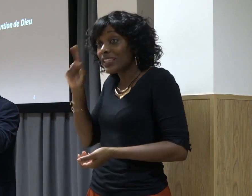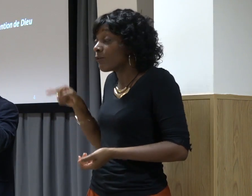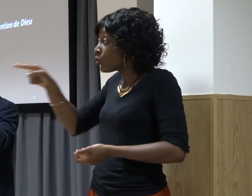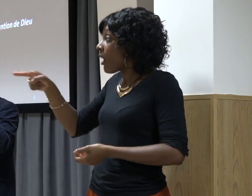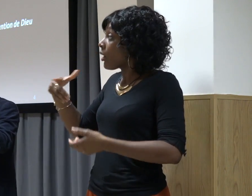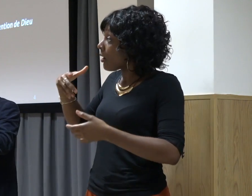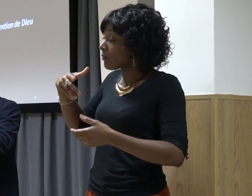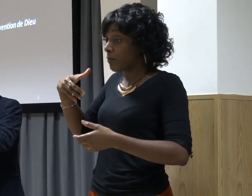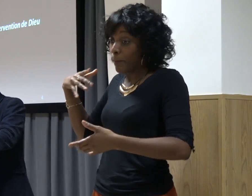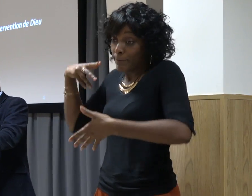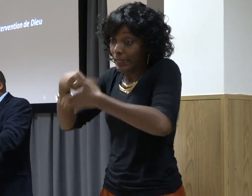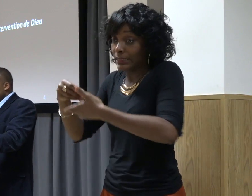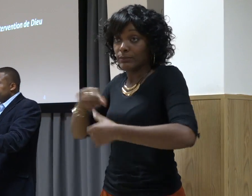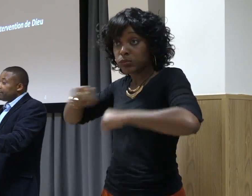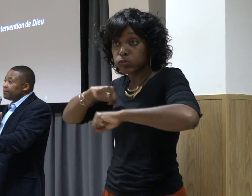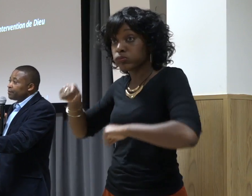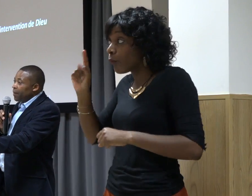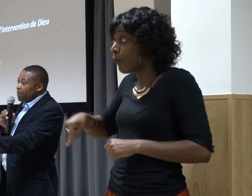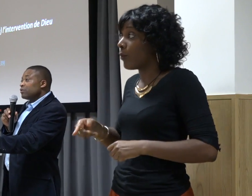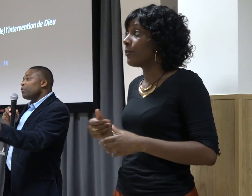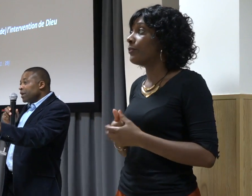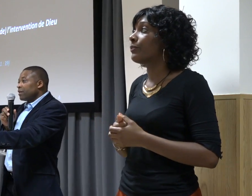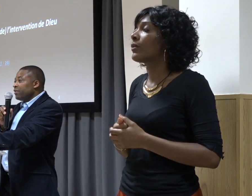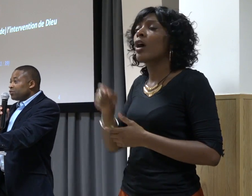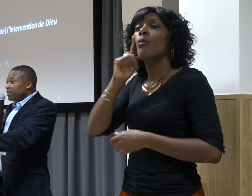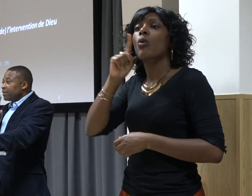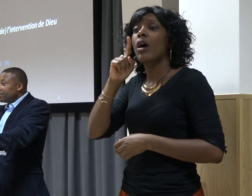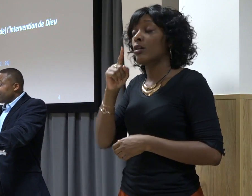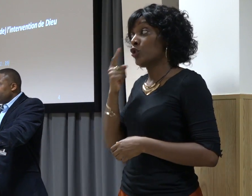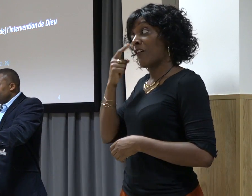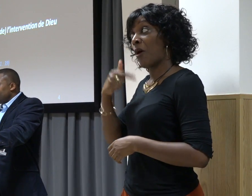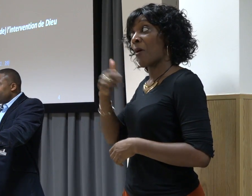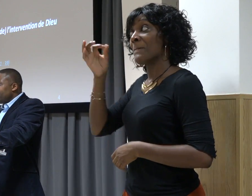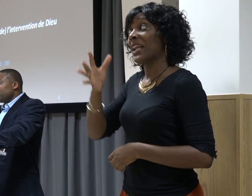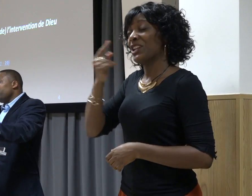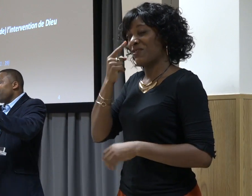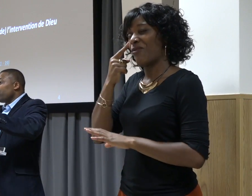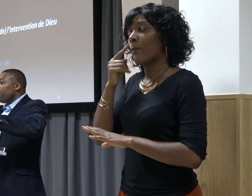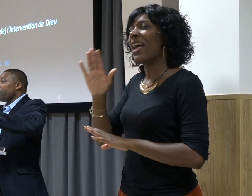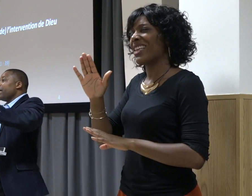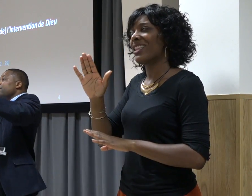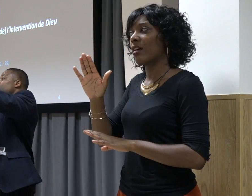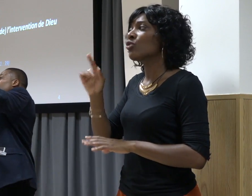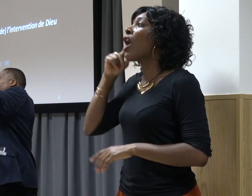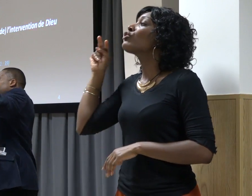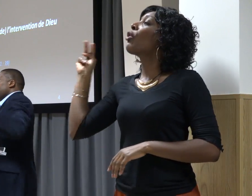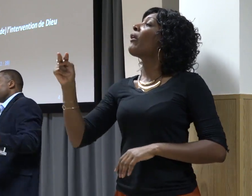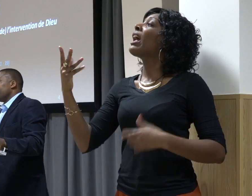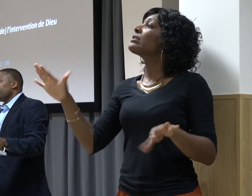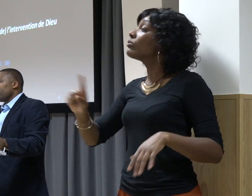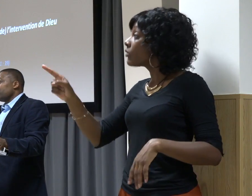acteurs de ce qui va se passer. Parce qu'un miracle va suivre, mais je ne veux pas que vous le regardiez de